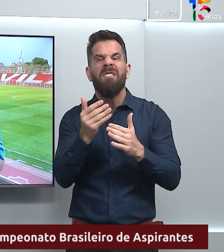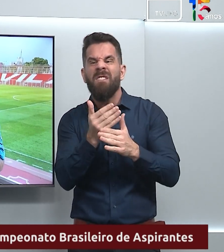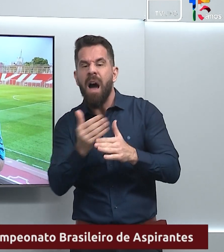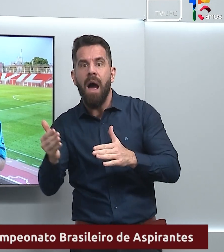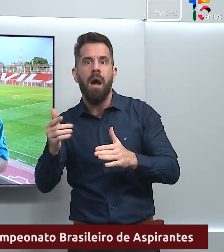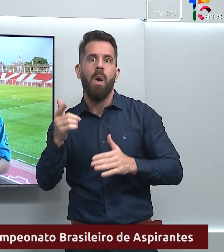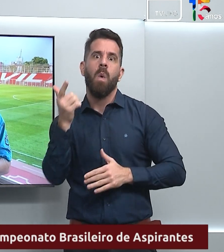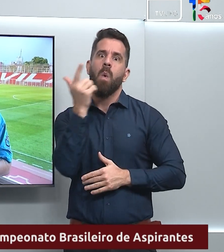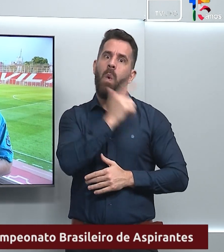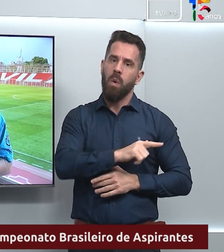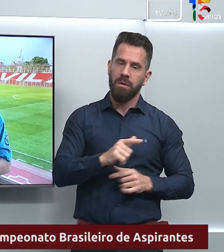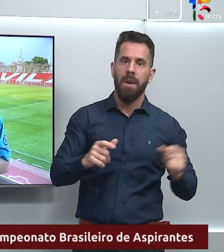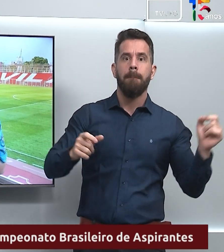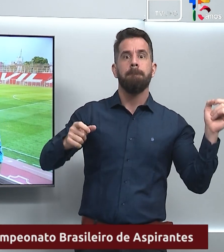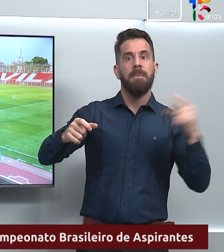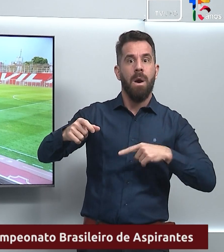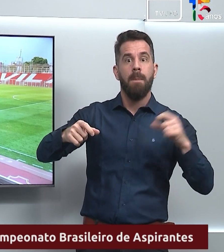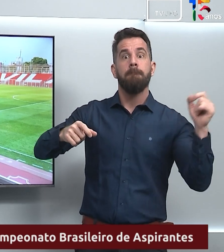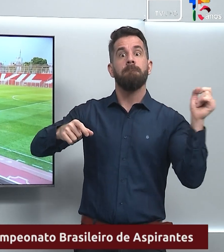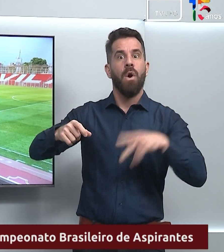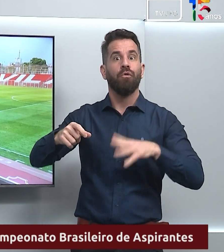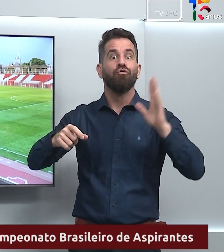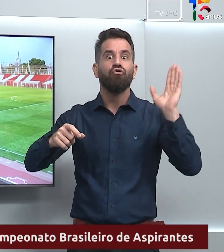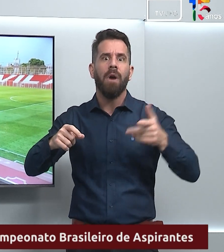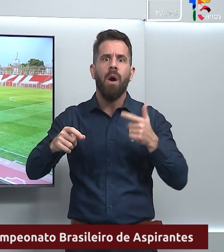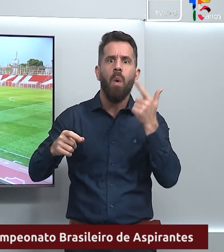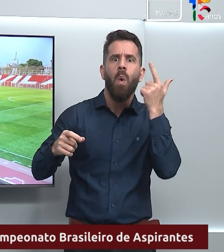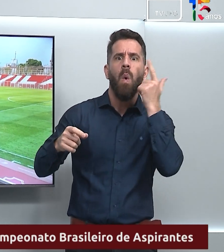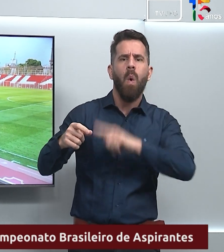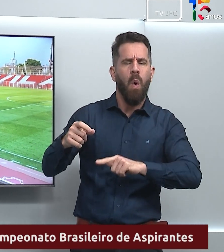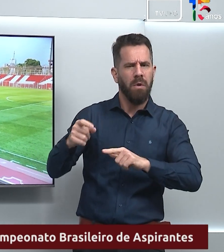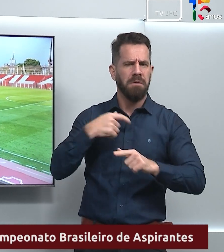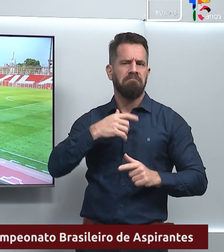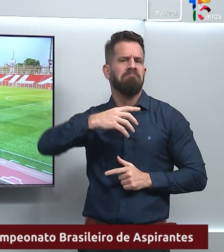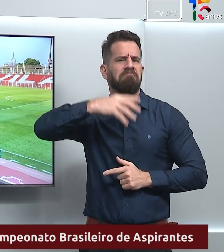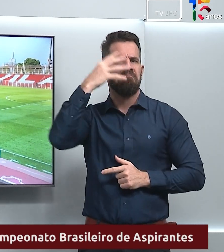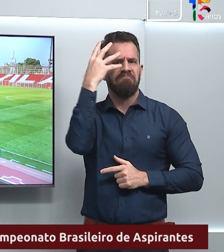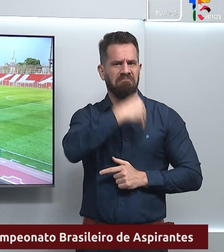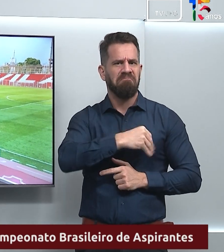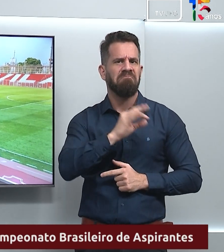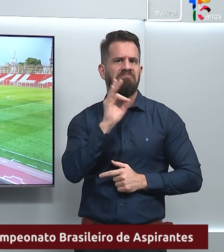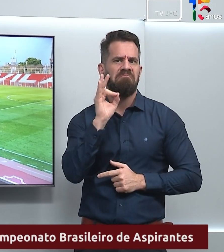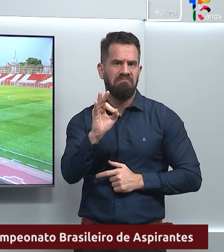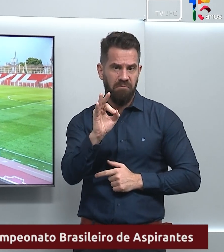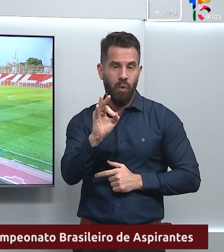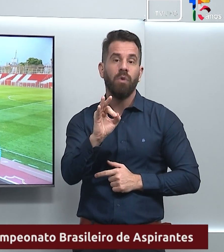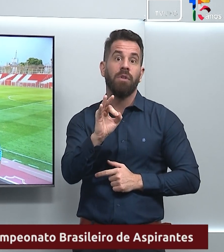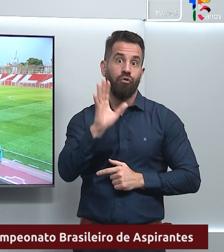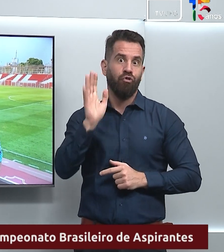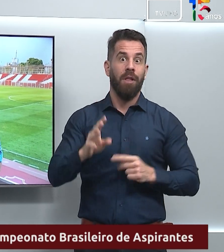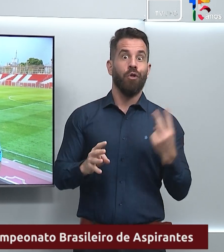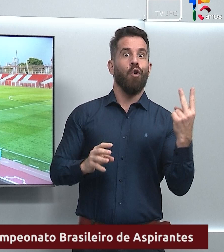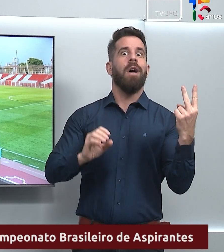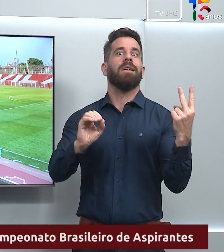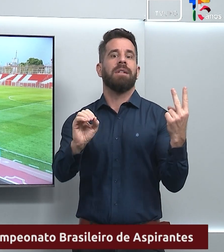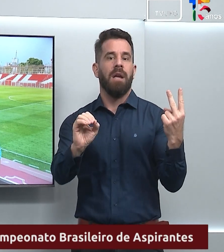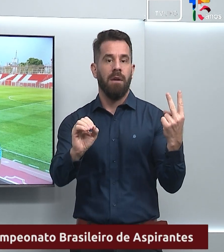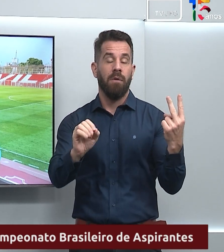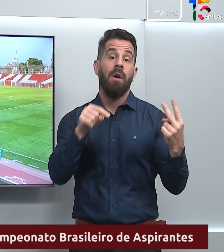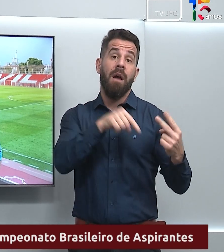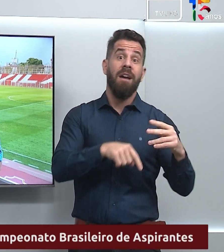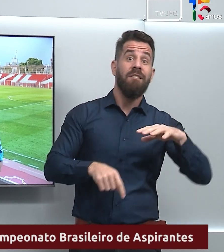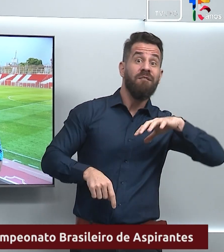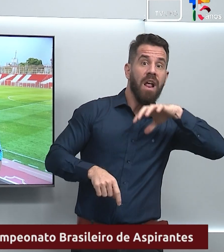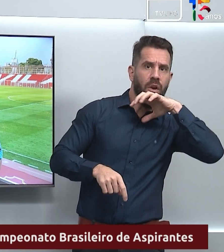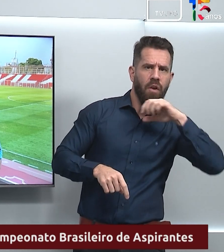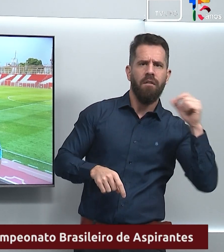fez um belo gol de fora da área, uma batida que foi no ângulo do goleiro do Criciúma e ampliou o placar. Com a vitória, Vila Nova assume